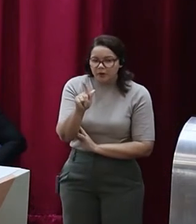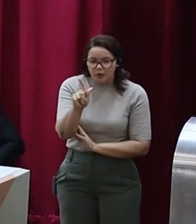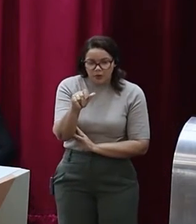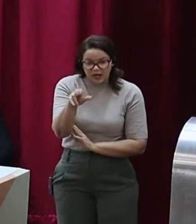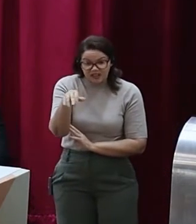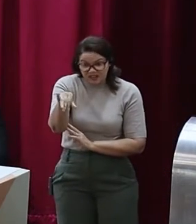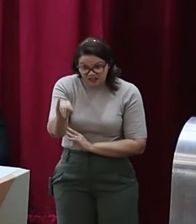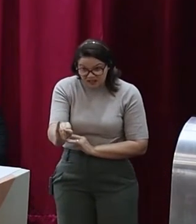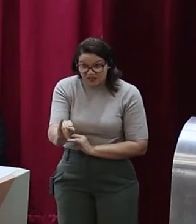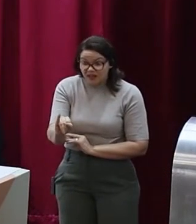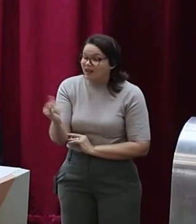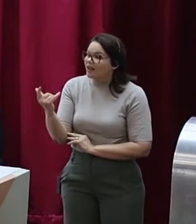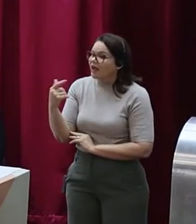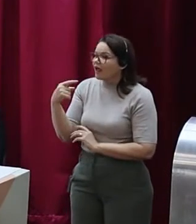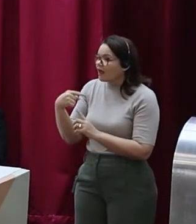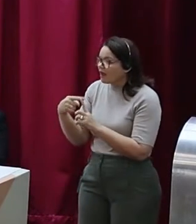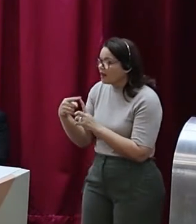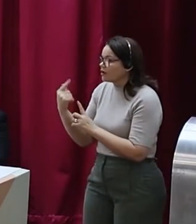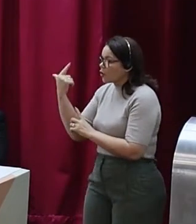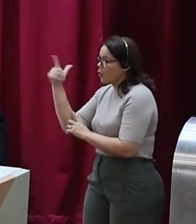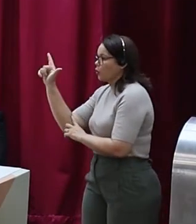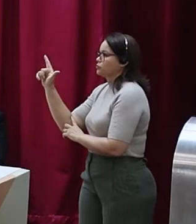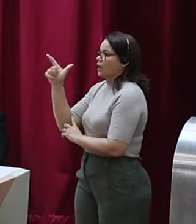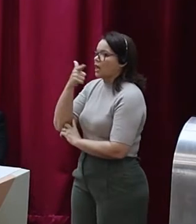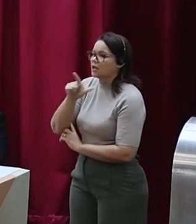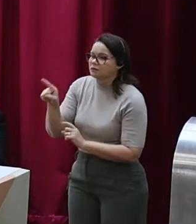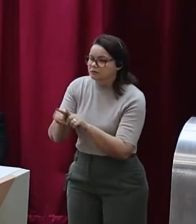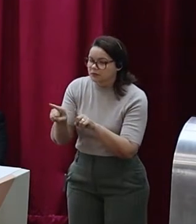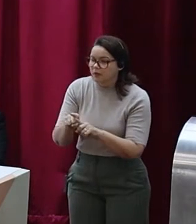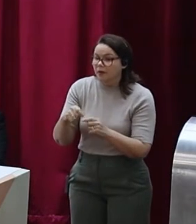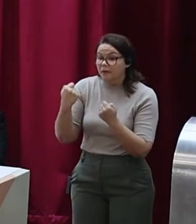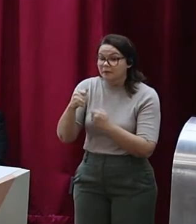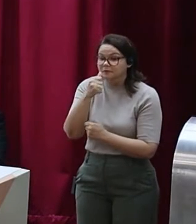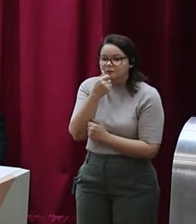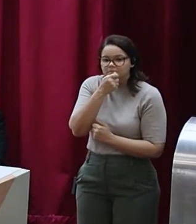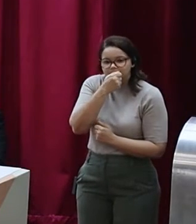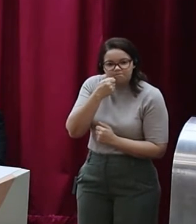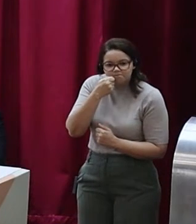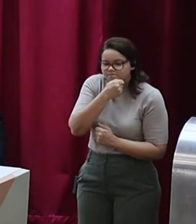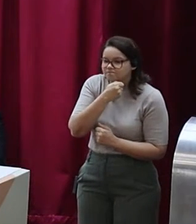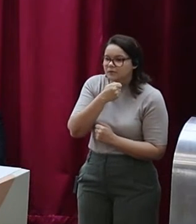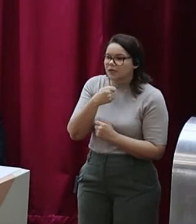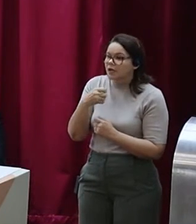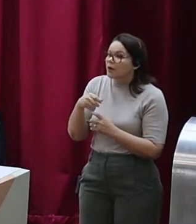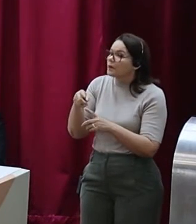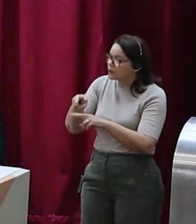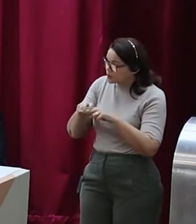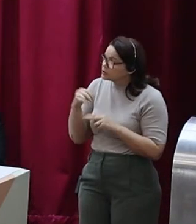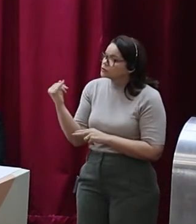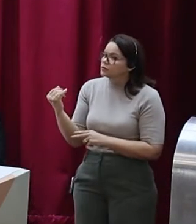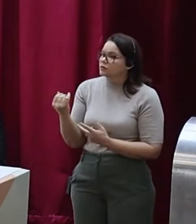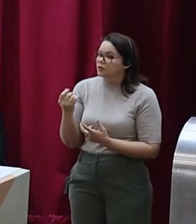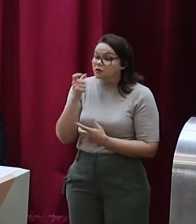mutismo, una mordaza en el país. Y fue una política muy